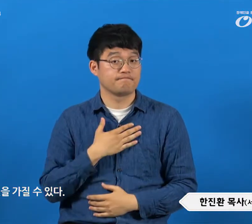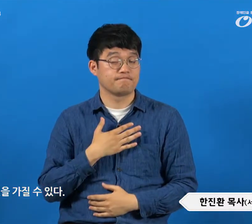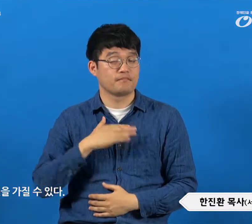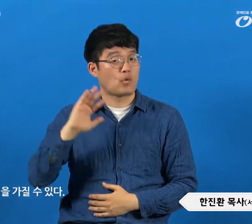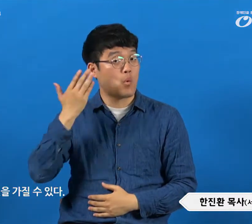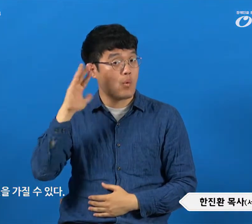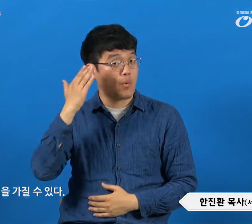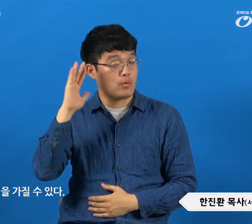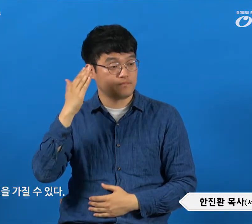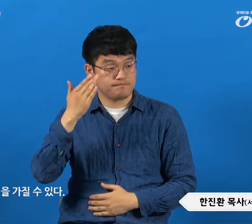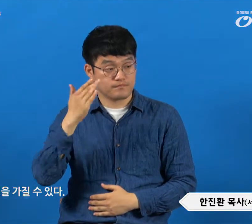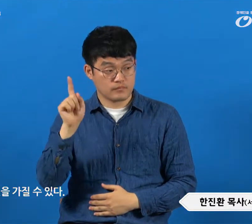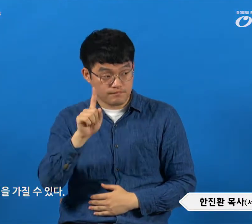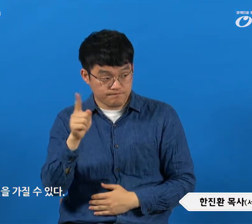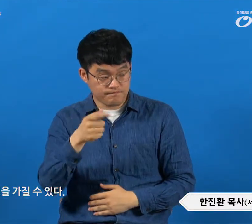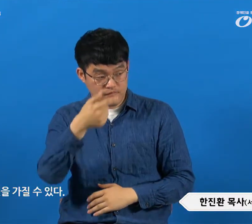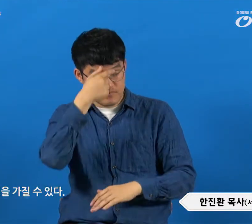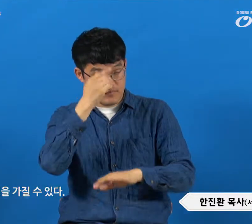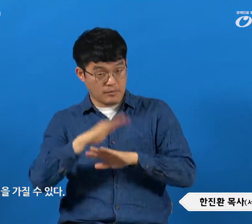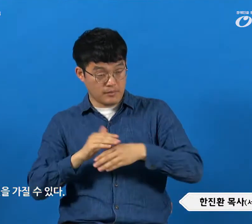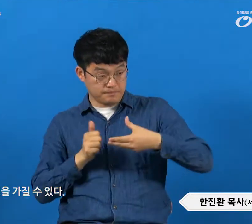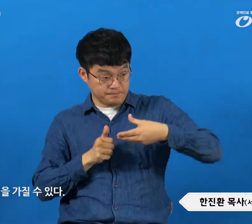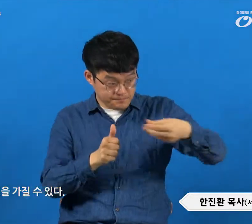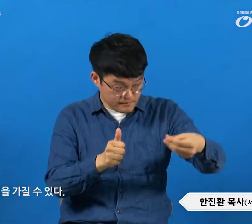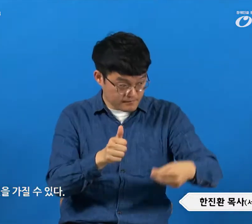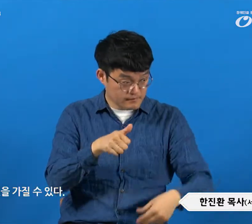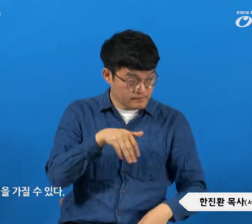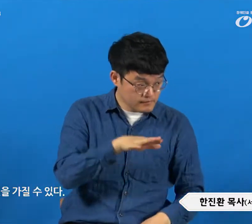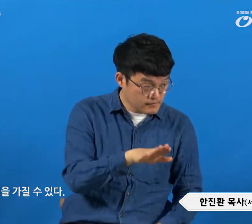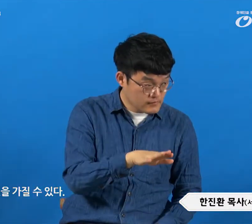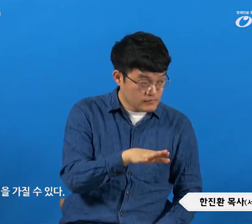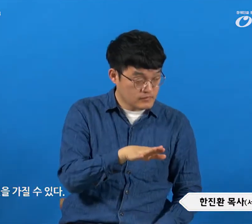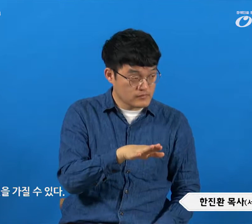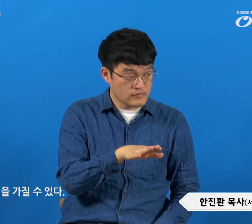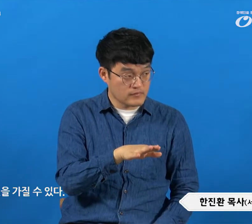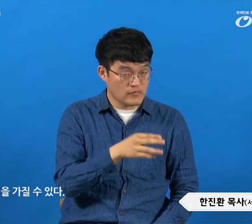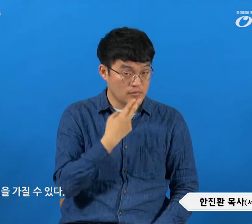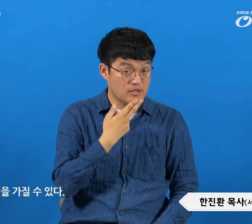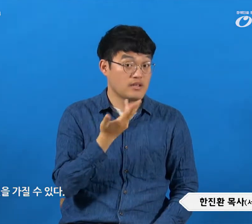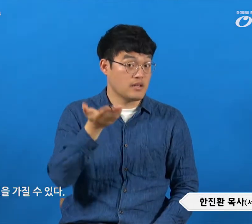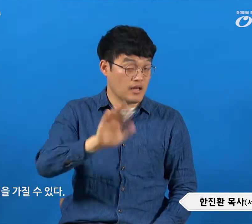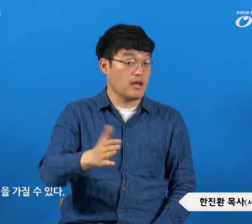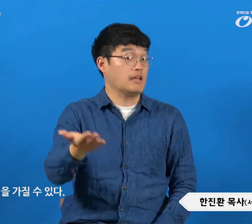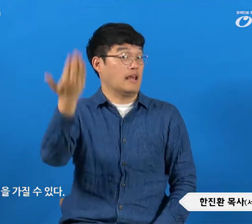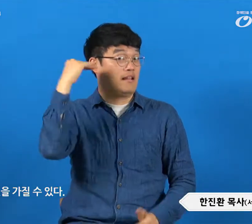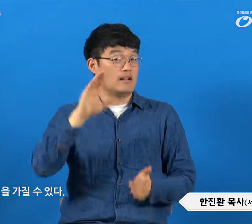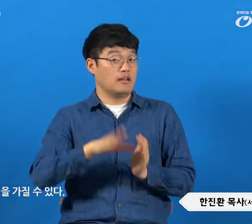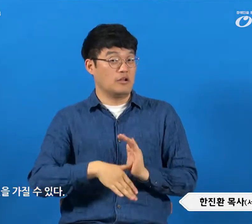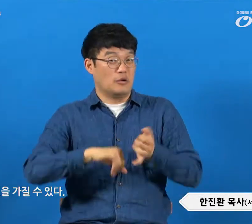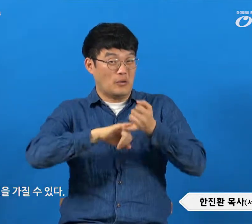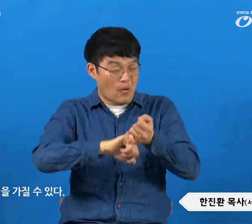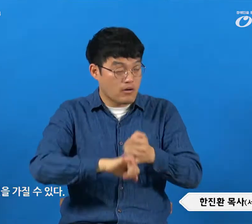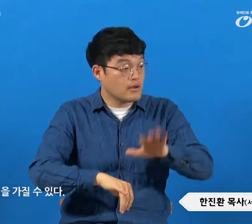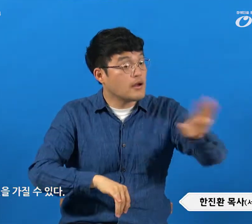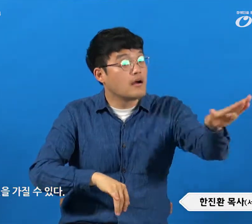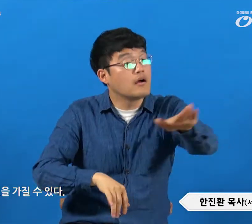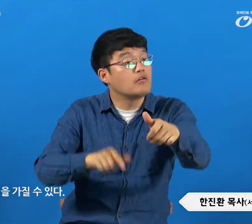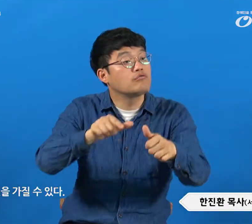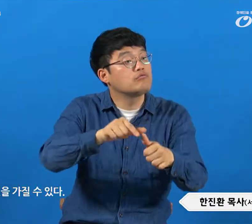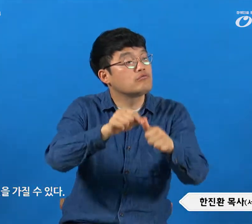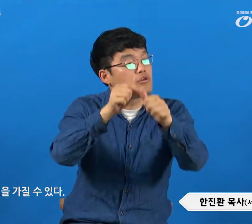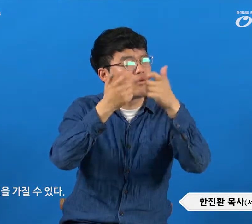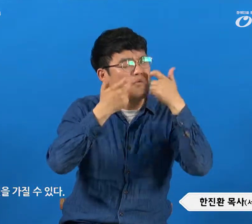저는 요즘은 집회 나가서 그렇게 잘 하지 않지만, 전에는 집회 나가면 꼭 구원의 확신이 있는 분 손들어